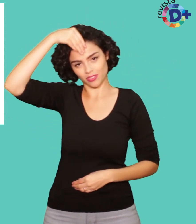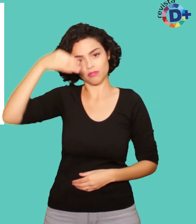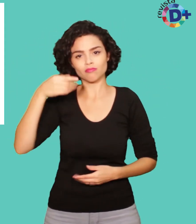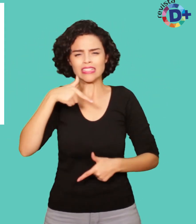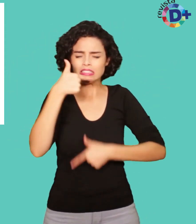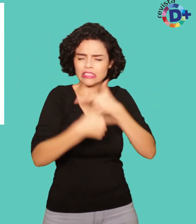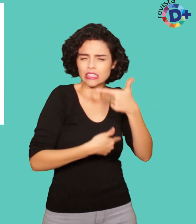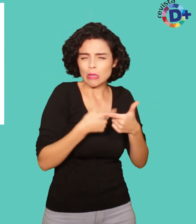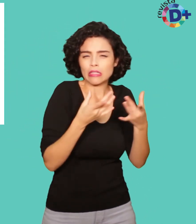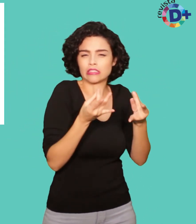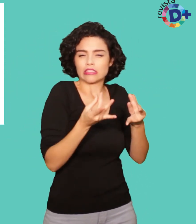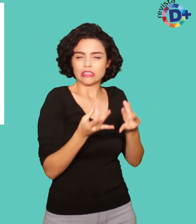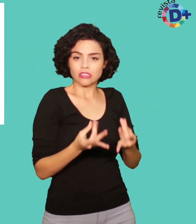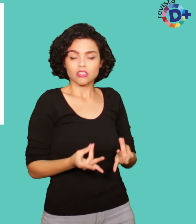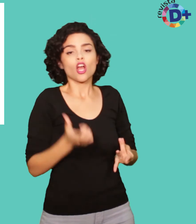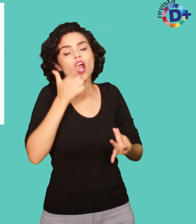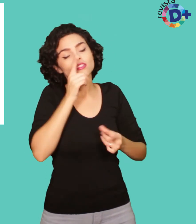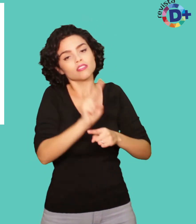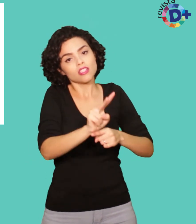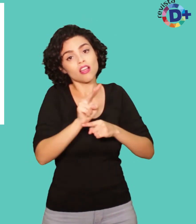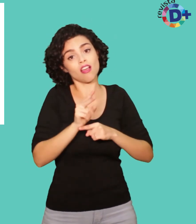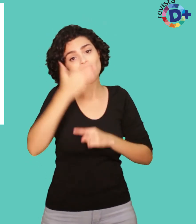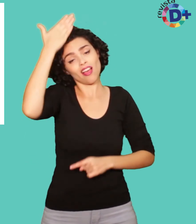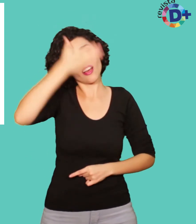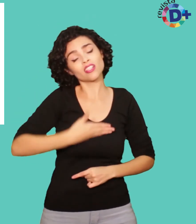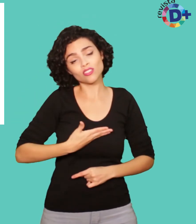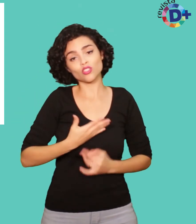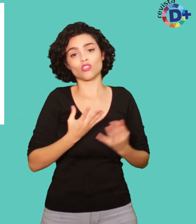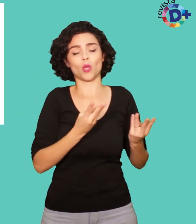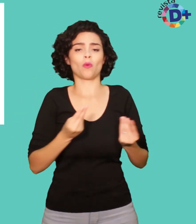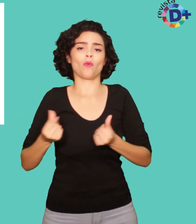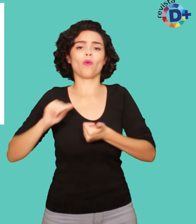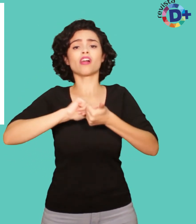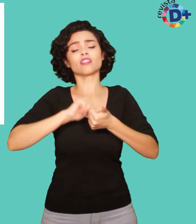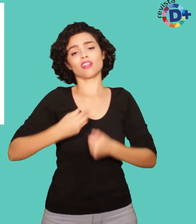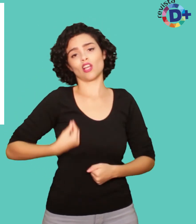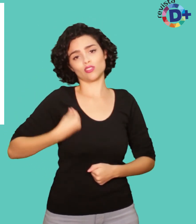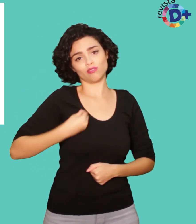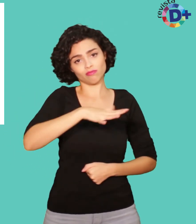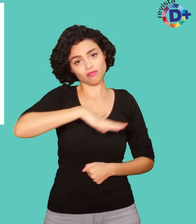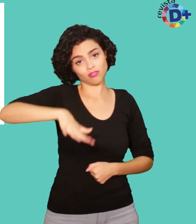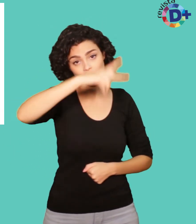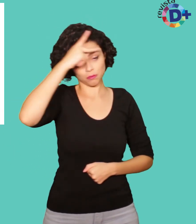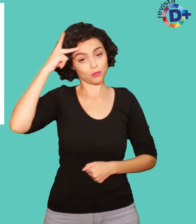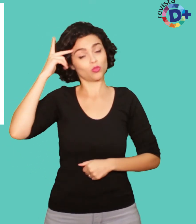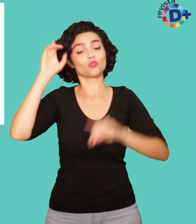todo esse trabalho minucioso busca garantir a qualidade de vida a essas pessoas com deficiência